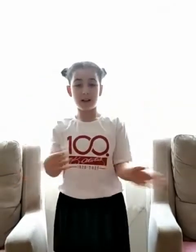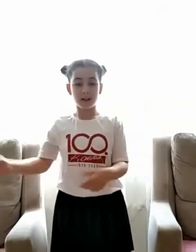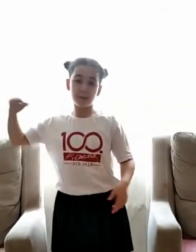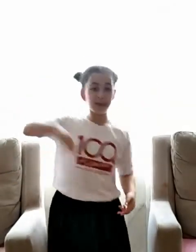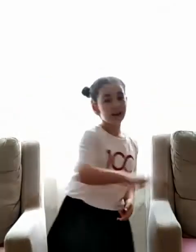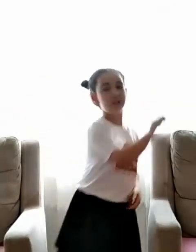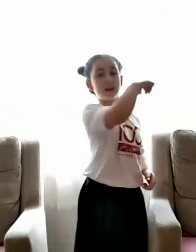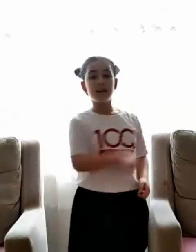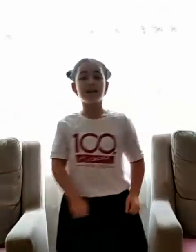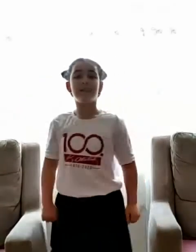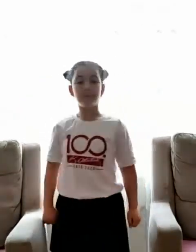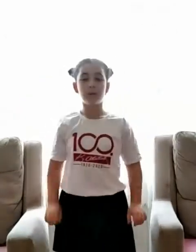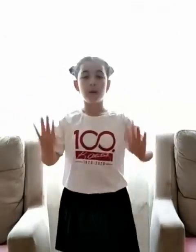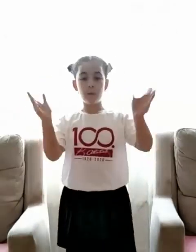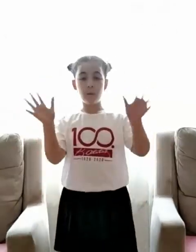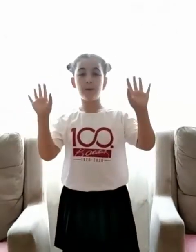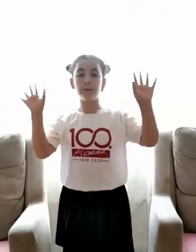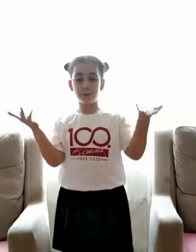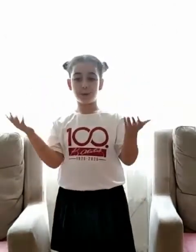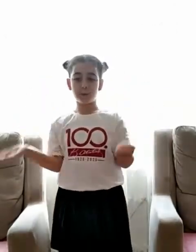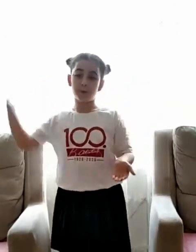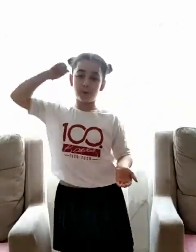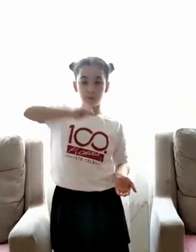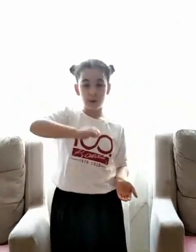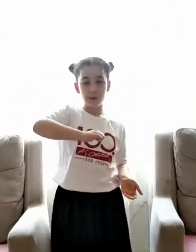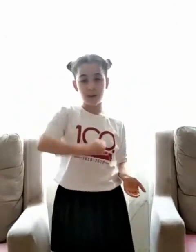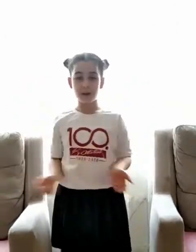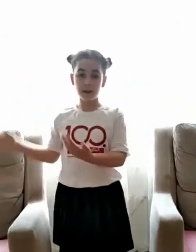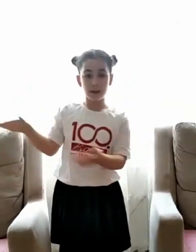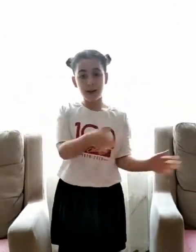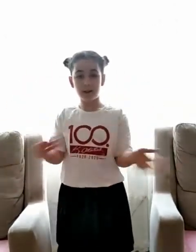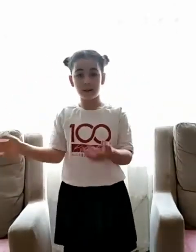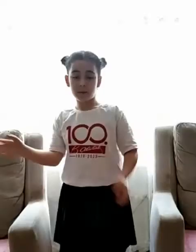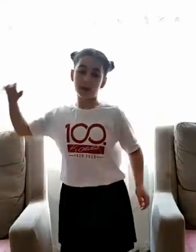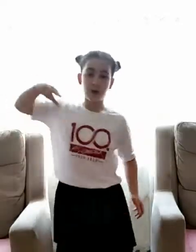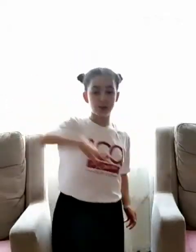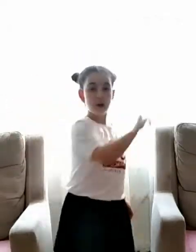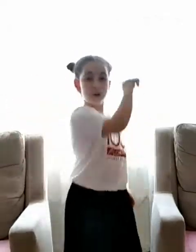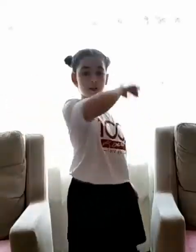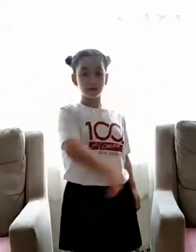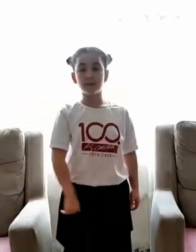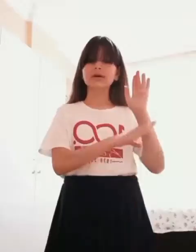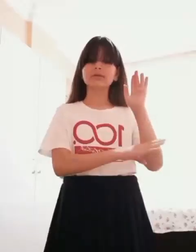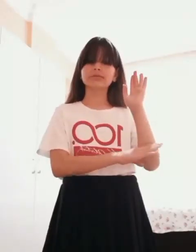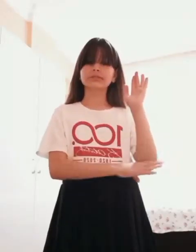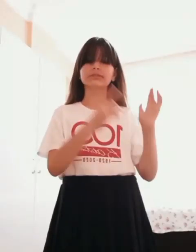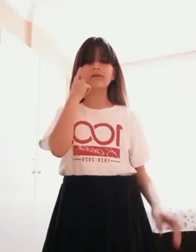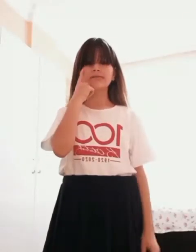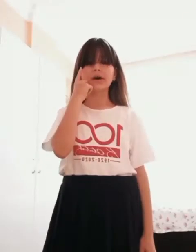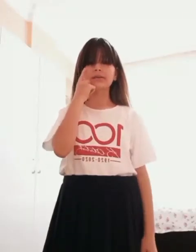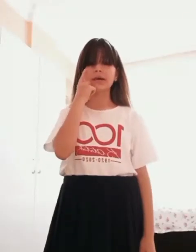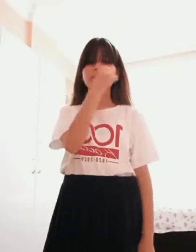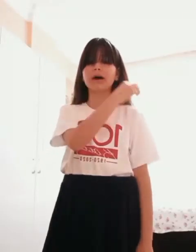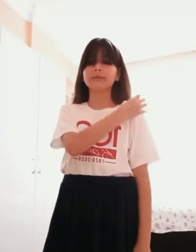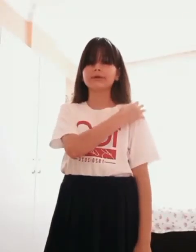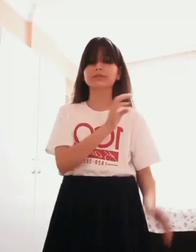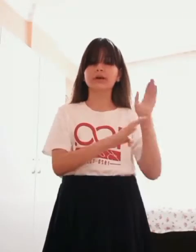gibi kaçar. Bozulmuş düşmanlar yel gibi kaçar. Yaşa Mustafa Kemal